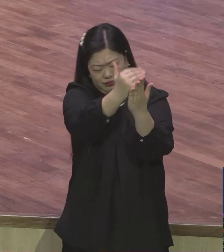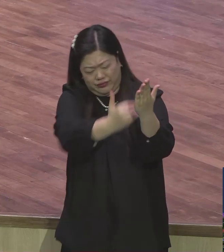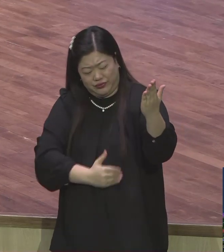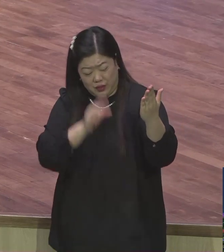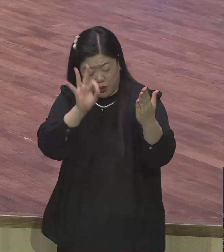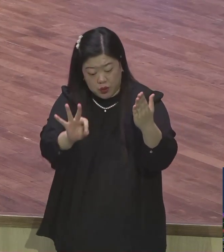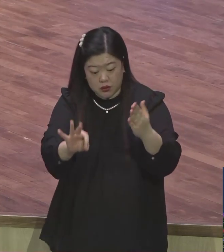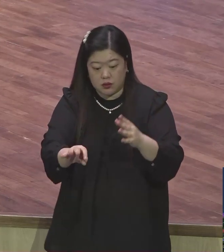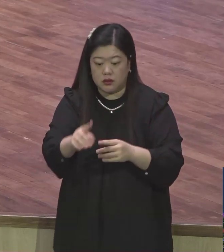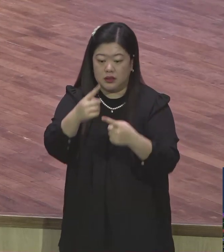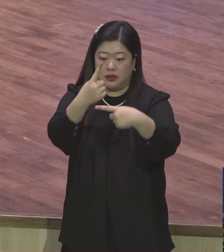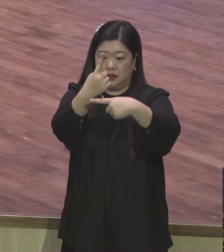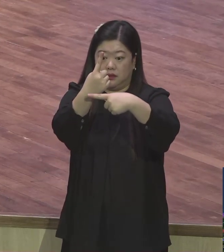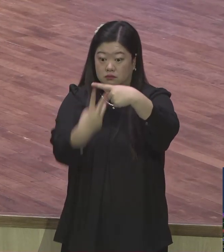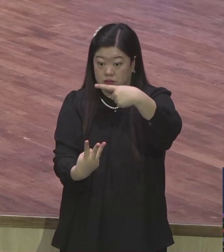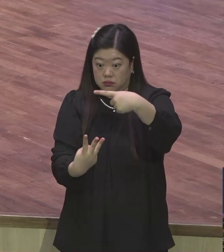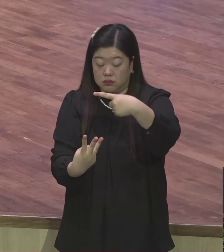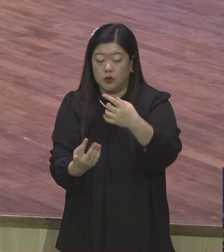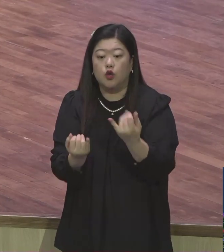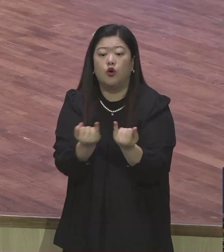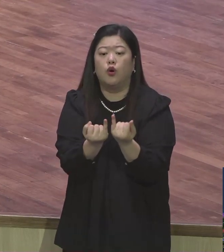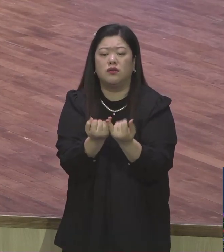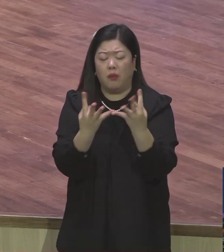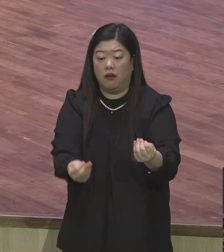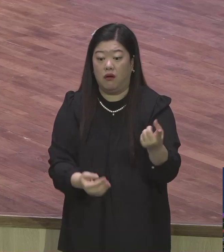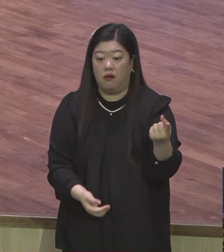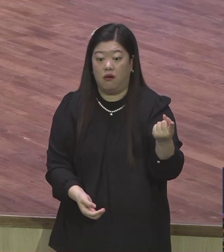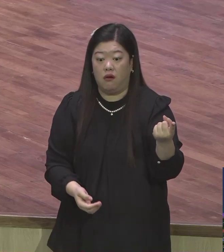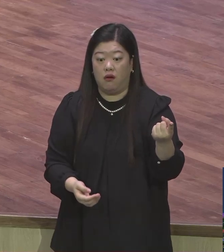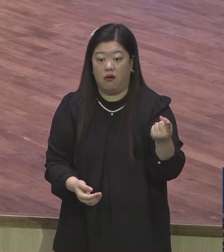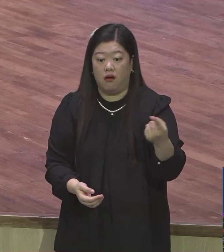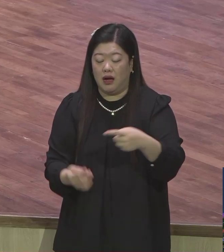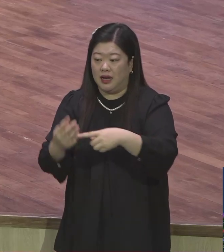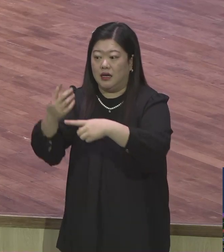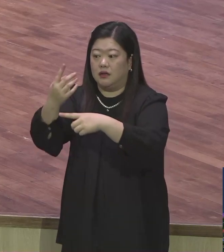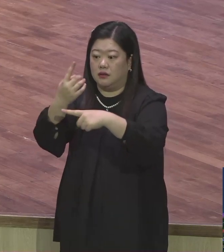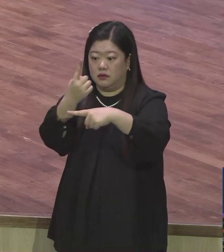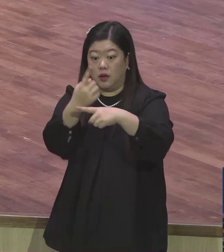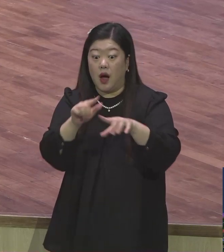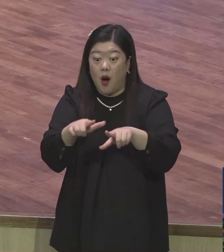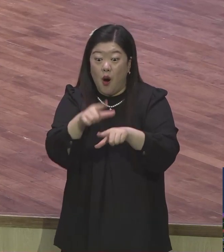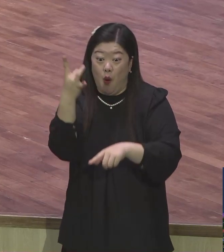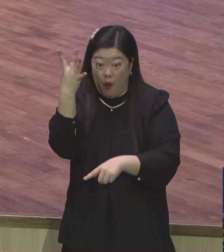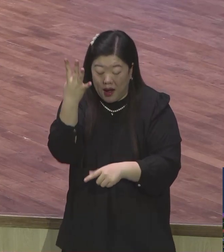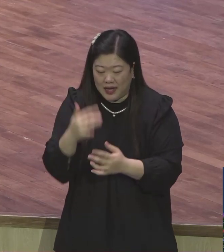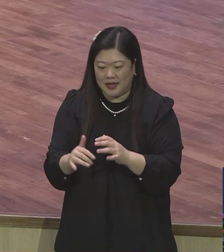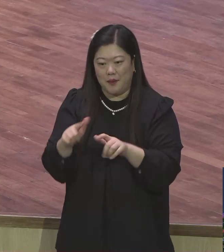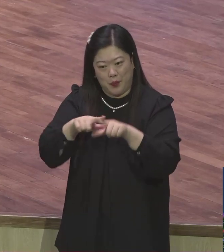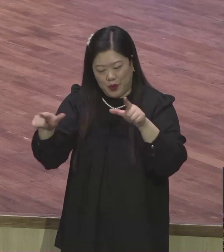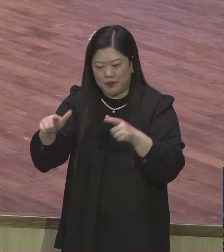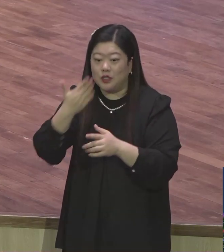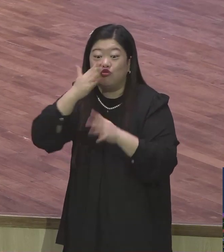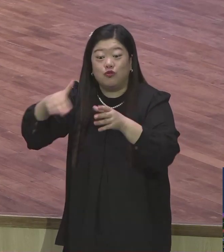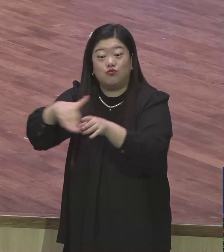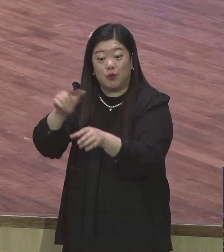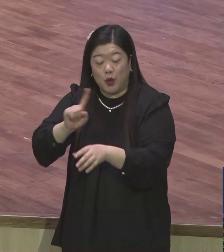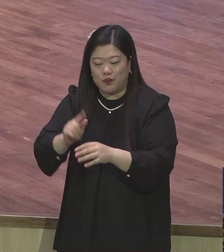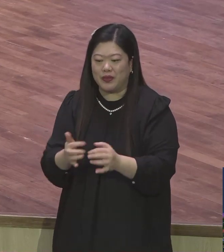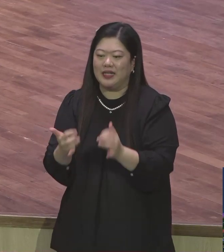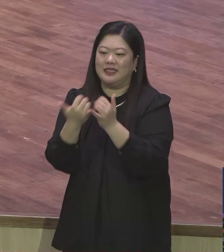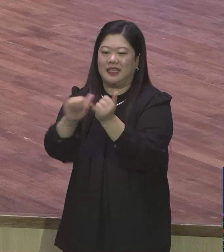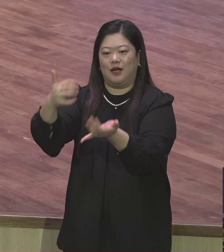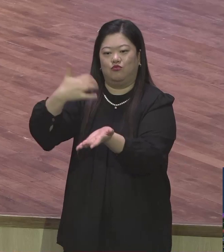1이. 그 당시에 여자는요, 정말 사람 취급 못 받아 숫자 넣지도 않았어요. 숫자를